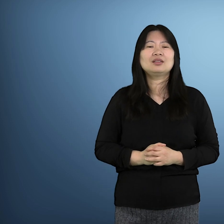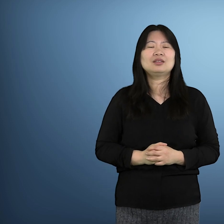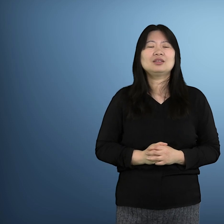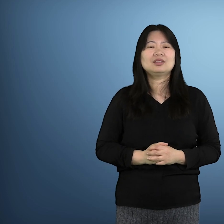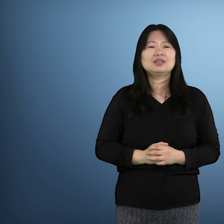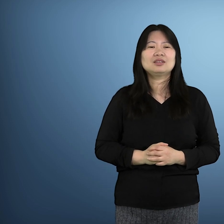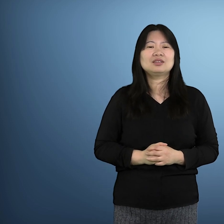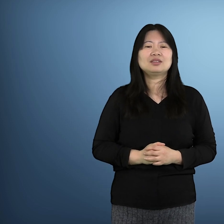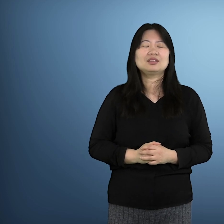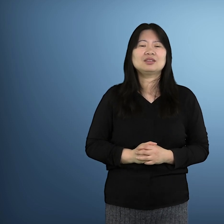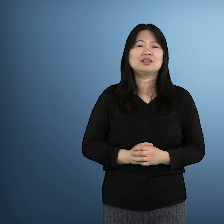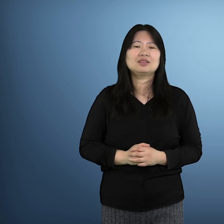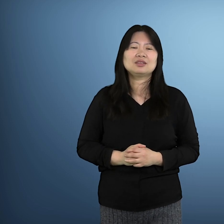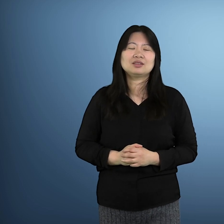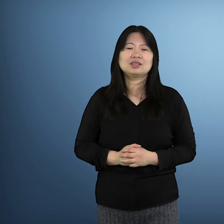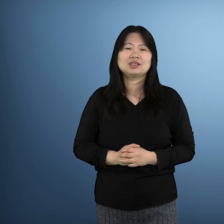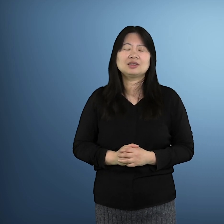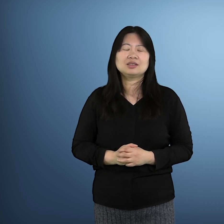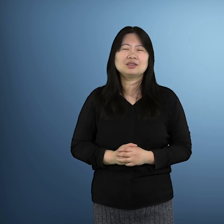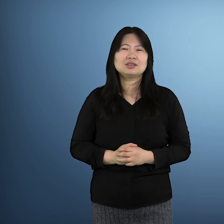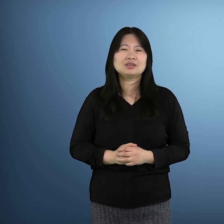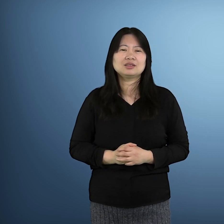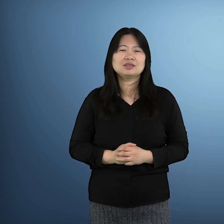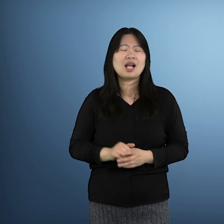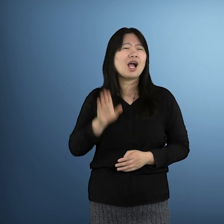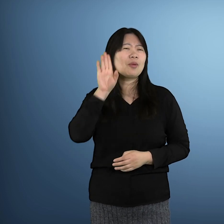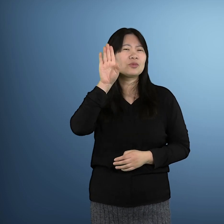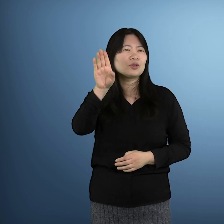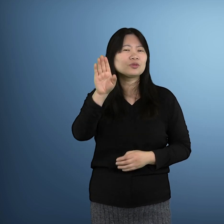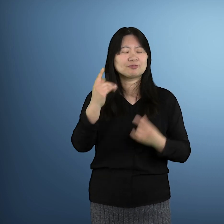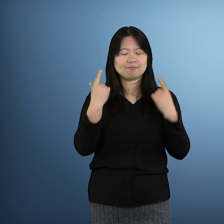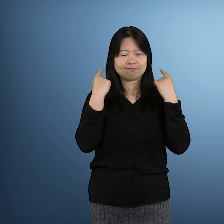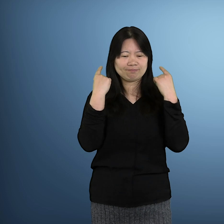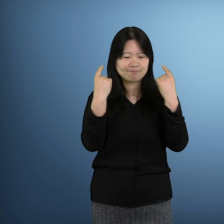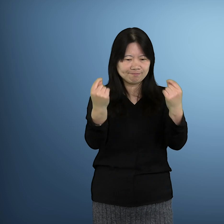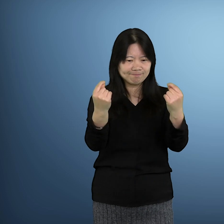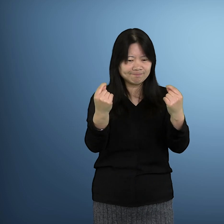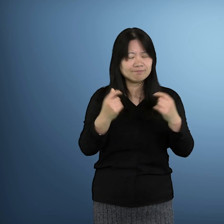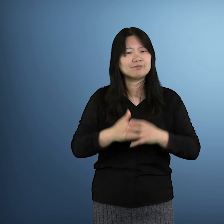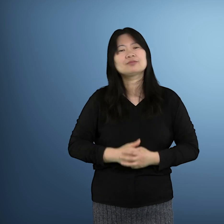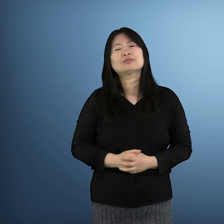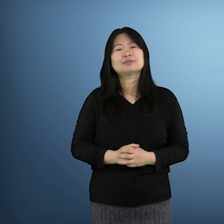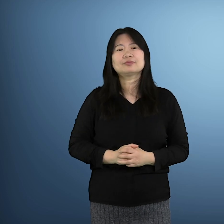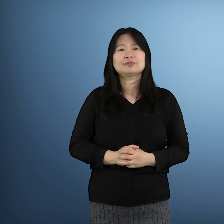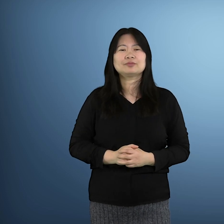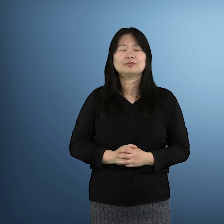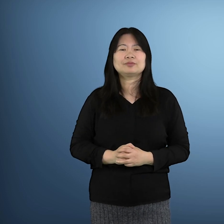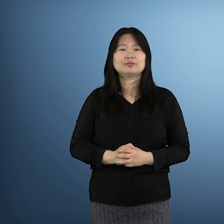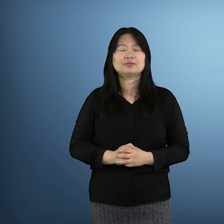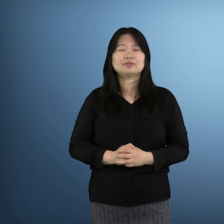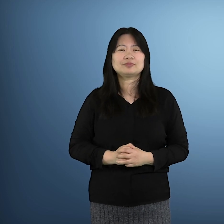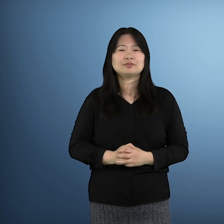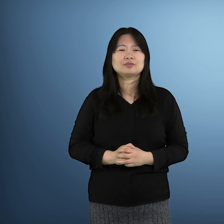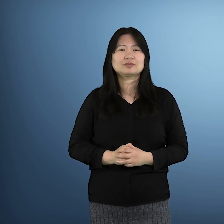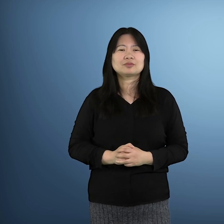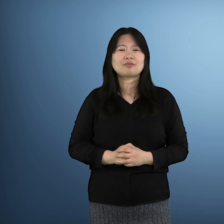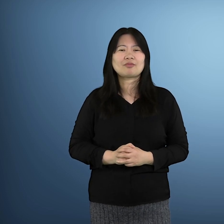변질됐거나 흔들린 적은 없어요. 앞으로도 그렇게 가겠죠.